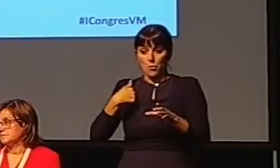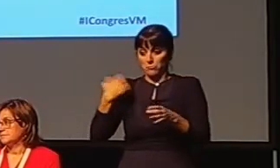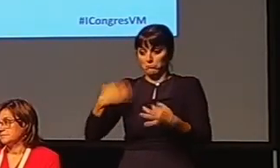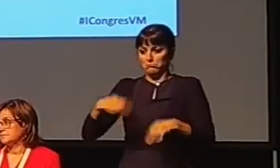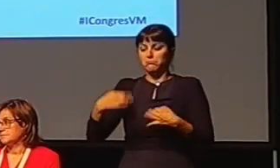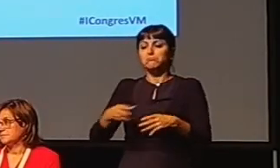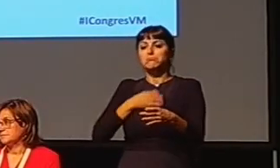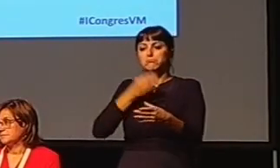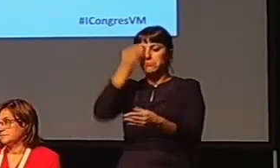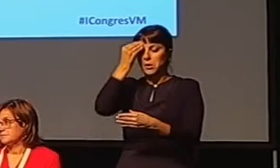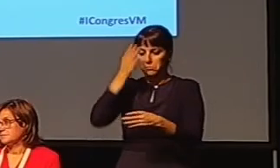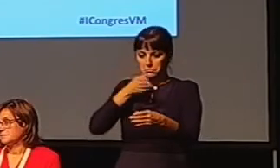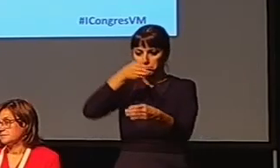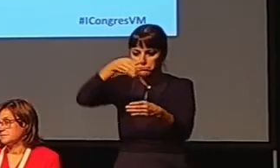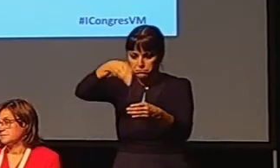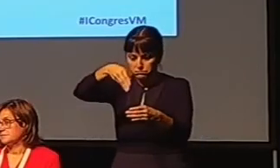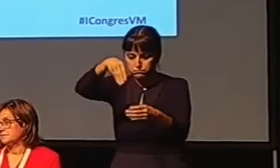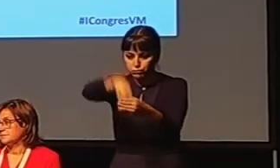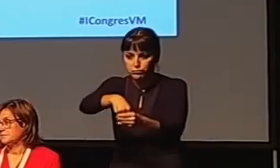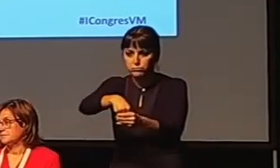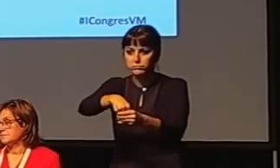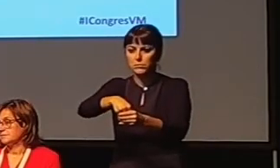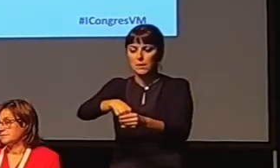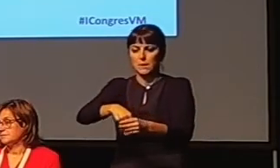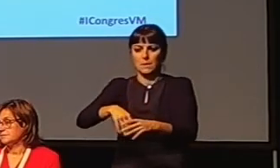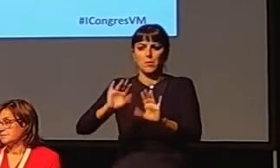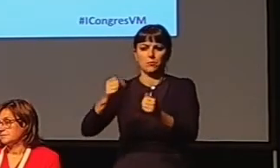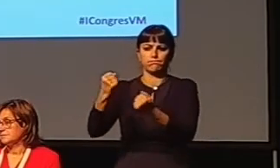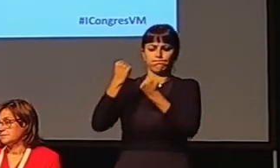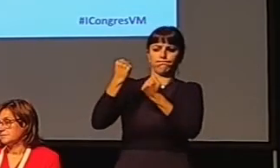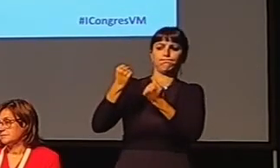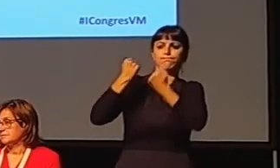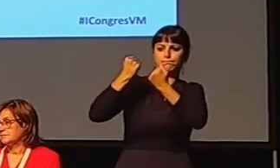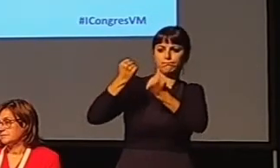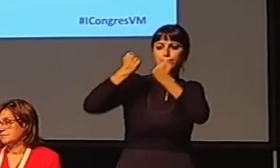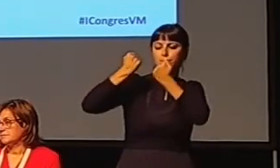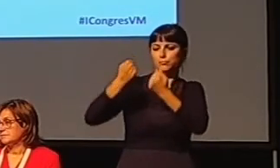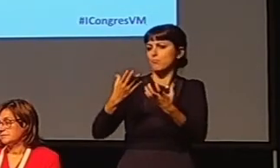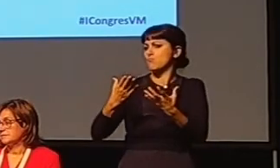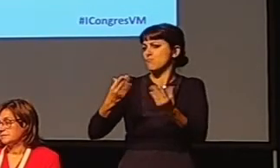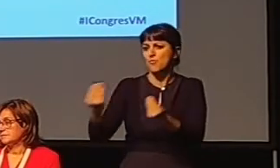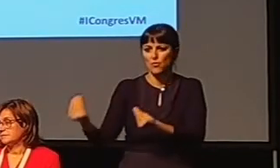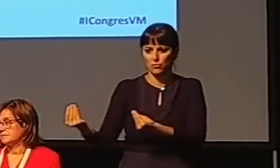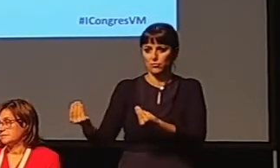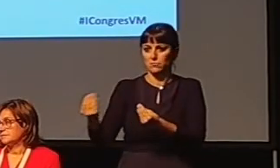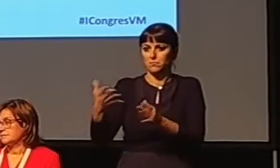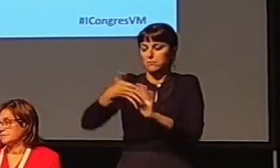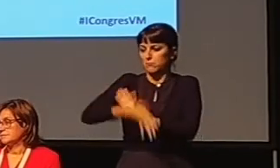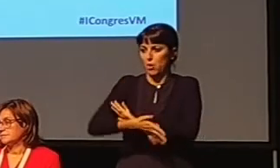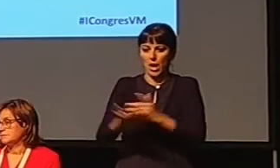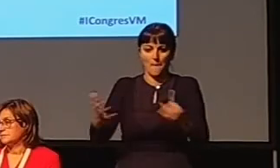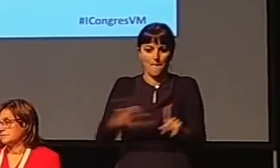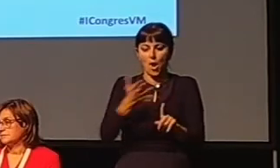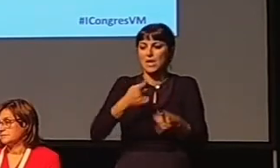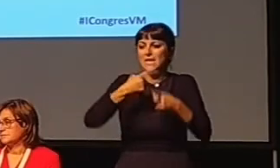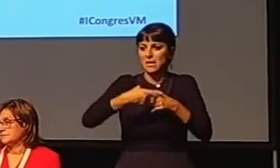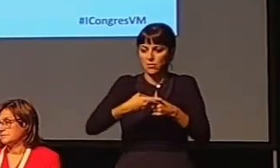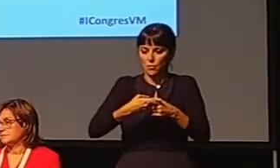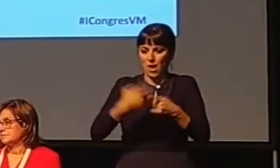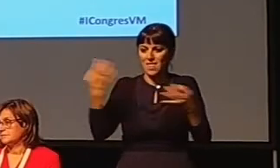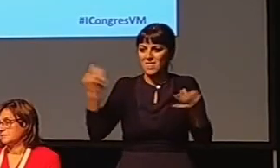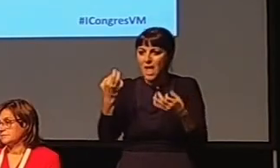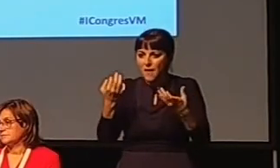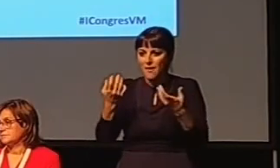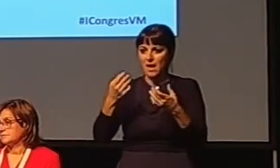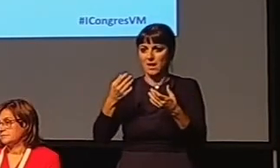canviar el circuit. Resistències no, lo següent. Per què? Per integrar realment les violències sexuals dintre